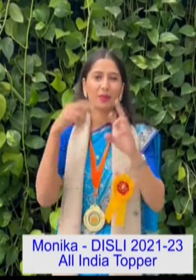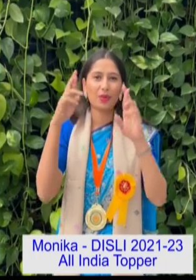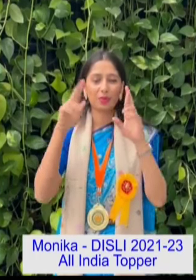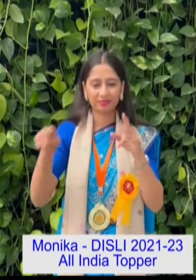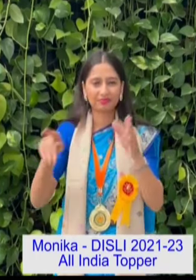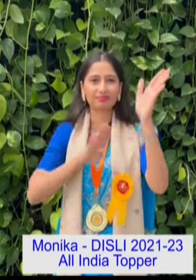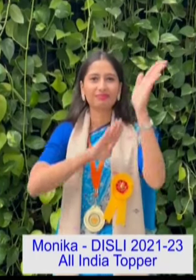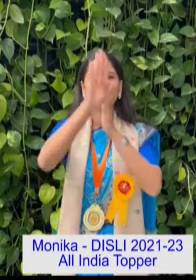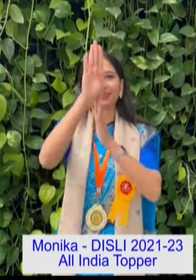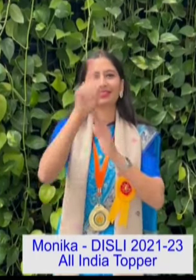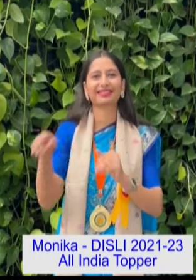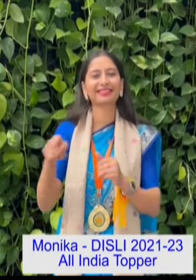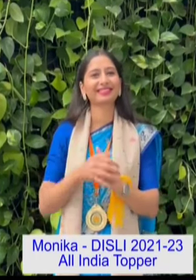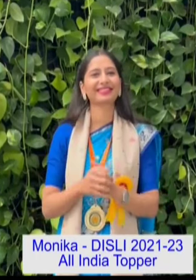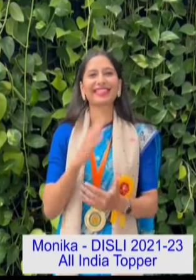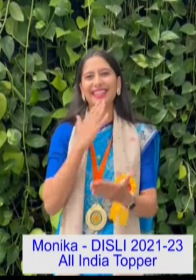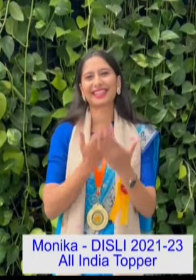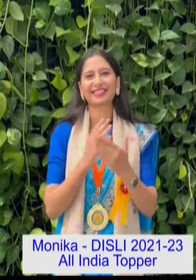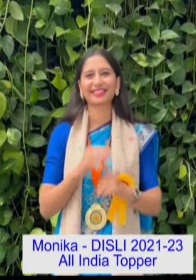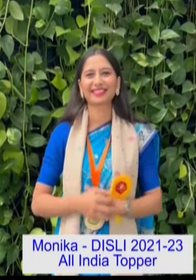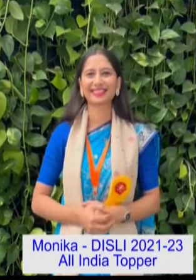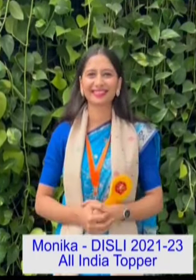काम करूं और आगे बढूं धन्यवाद